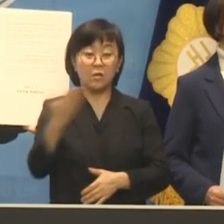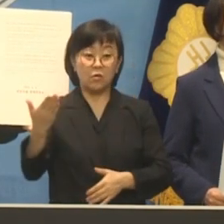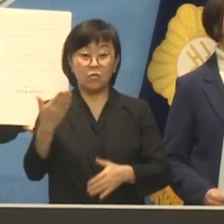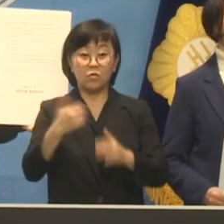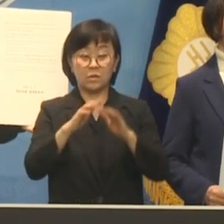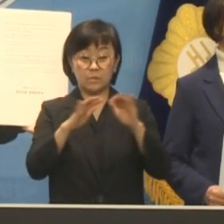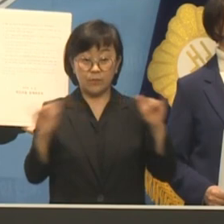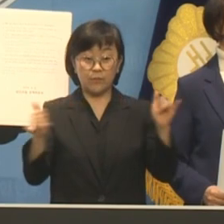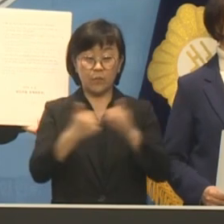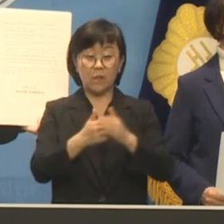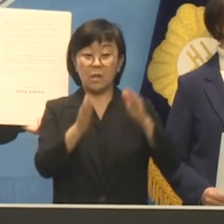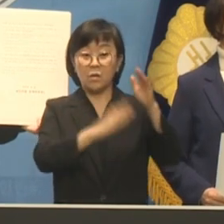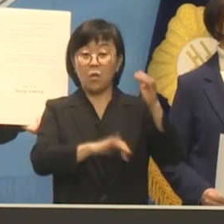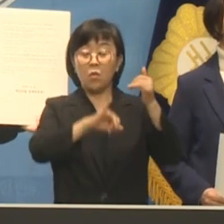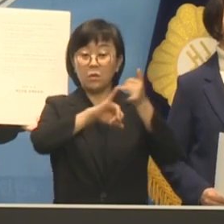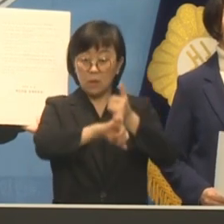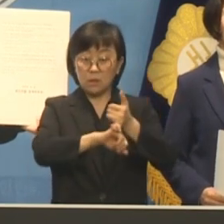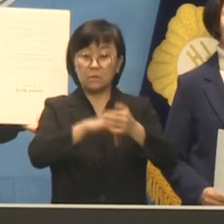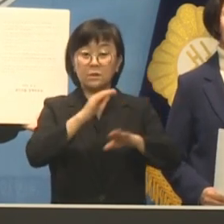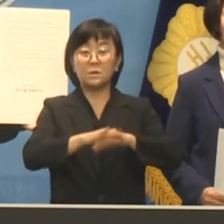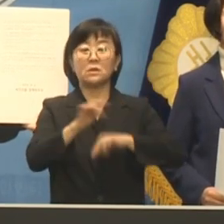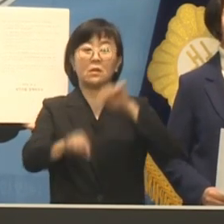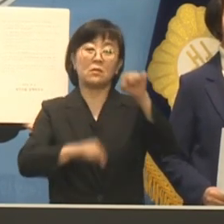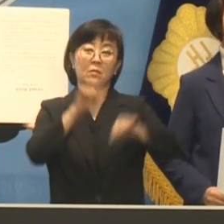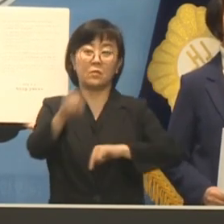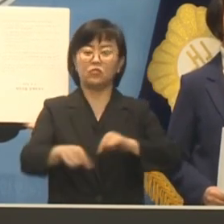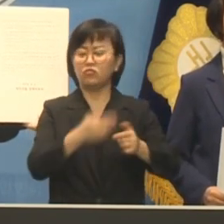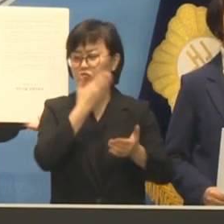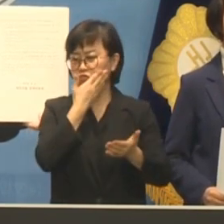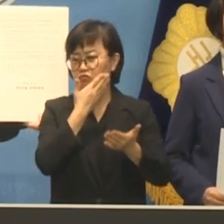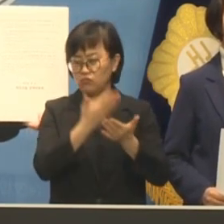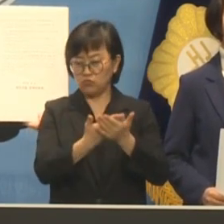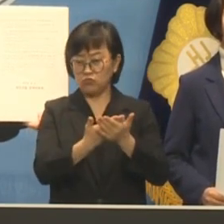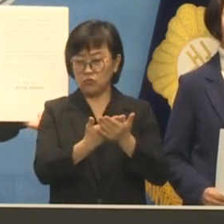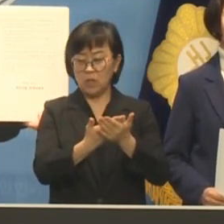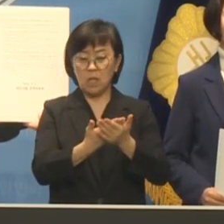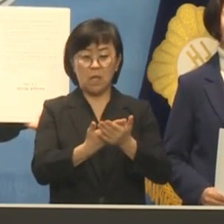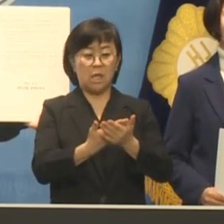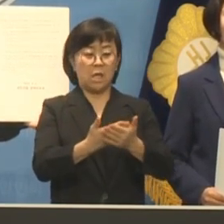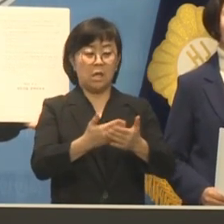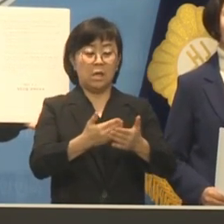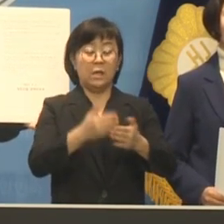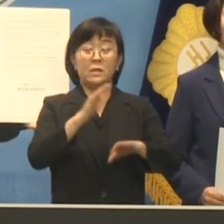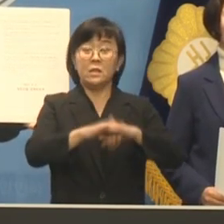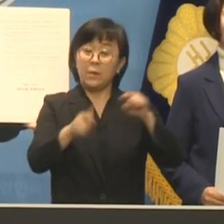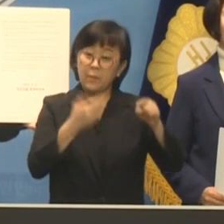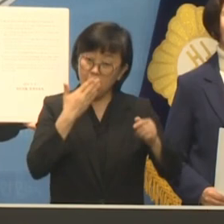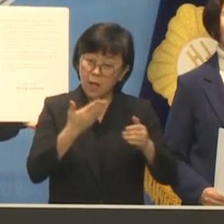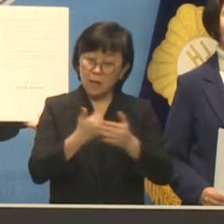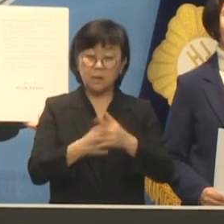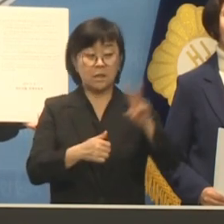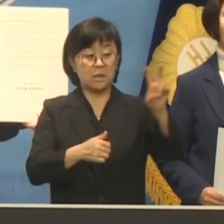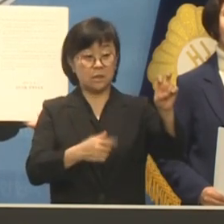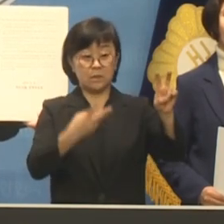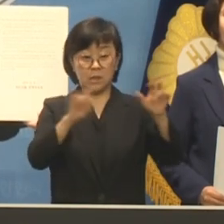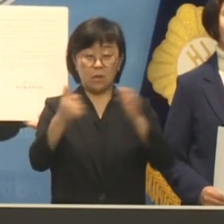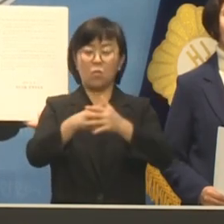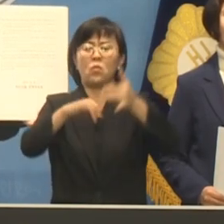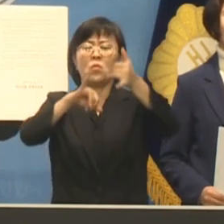소방관들은 공약을 지키는 게 중요하다고 생각합니다. 지킬 수 있는 공약을 이번 22대 국회에서는